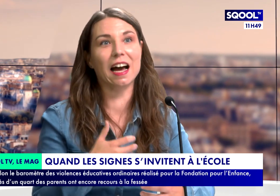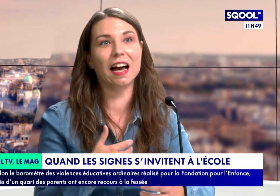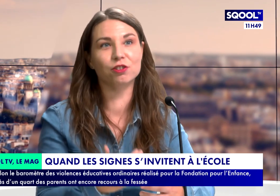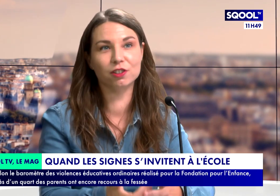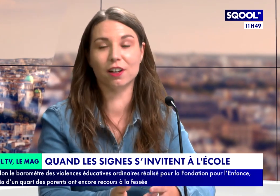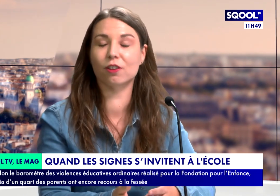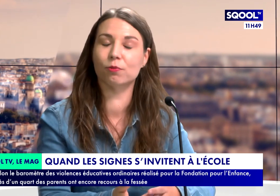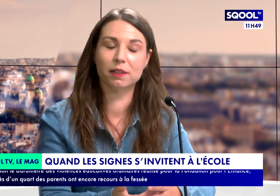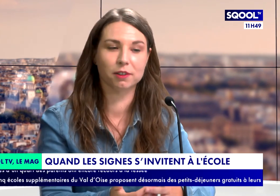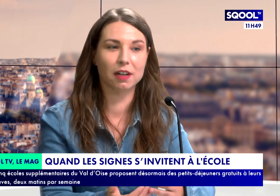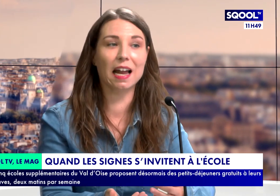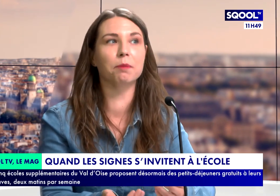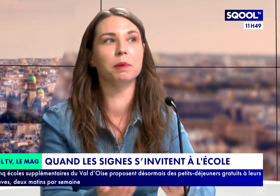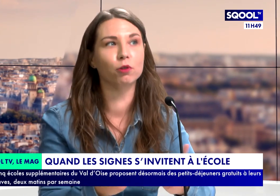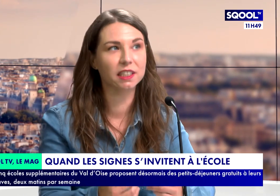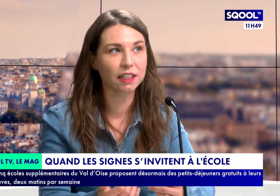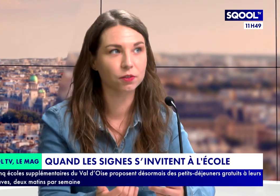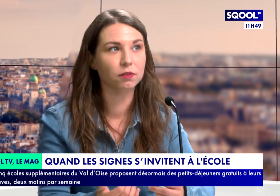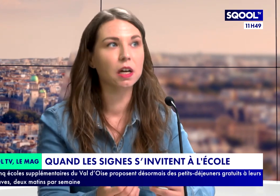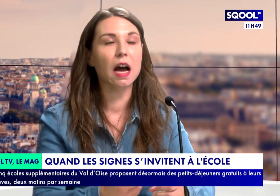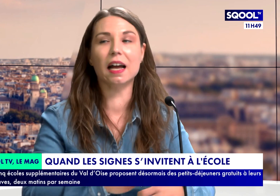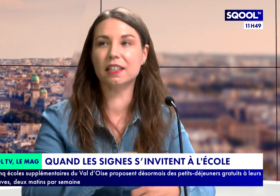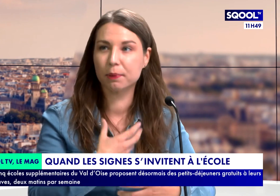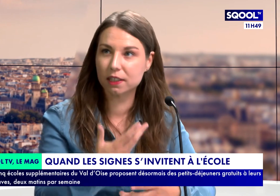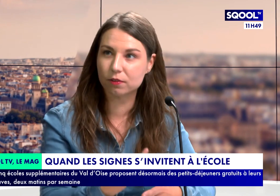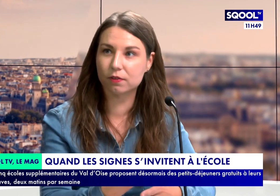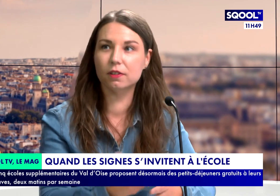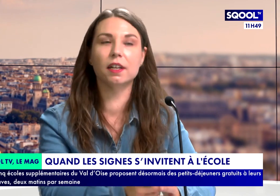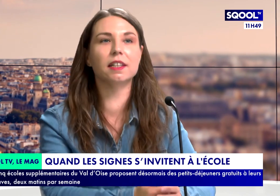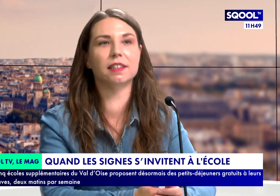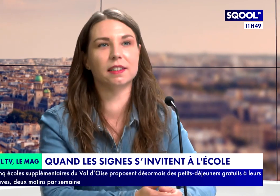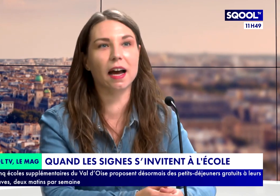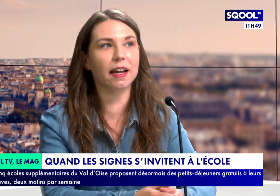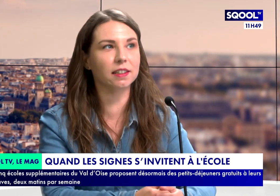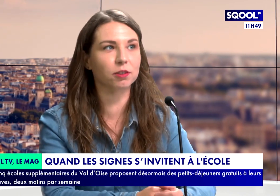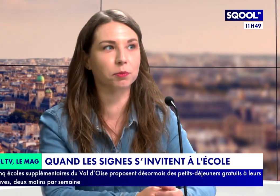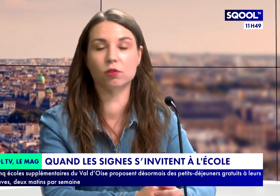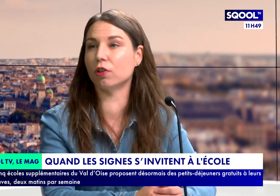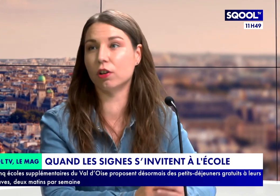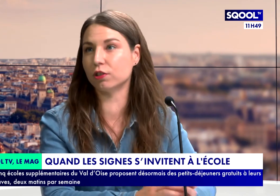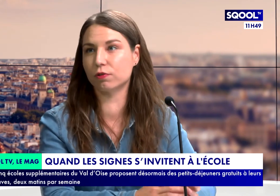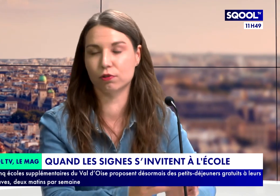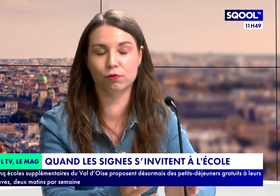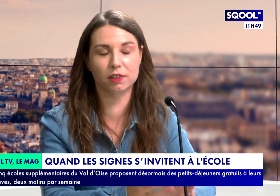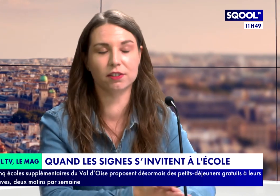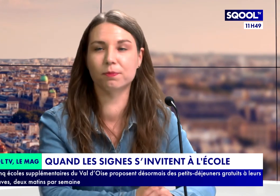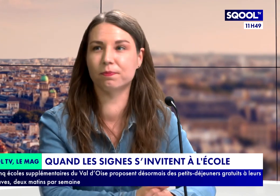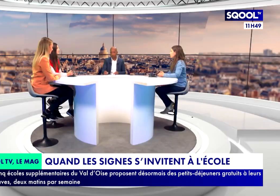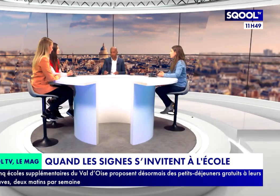ajoute complètement à la mémorisation, à l'expression. Ça aide énormément les enfants de tous âges. Mémorisation,